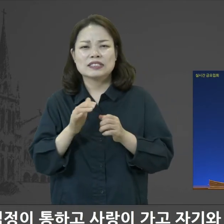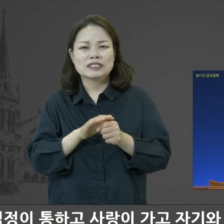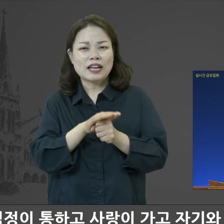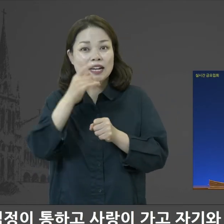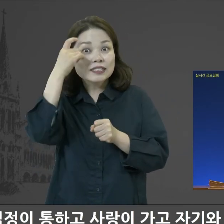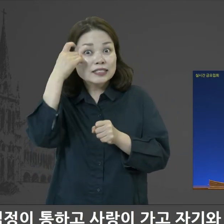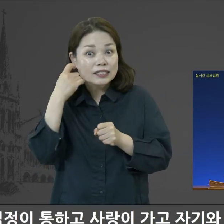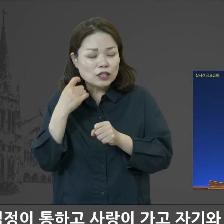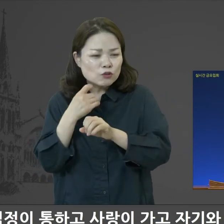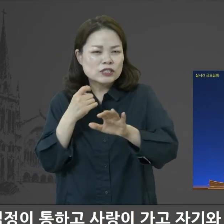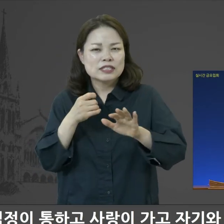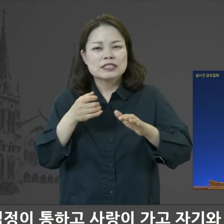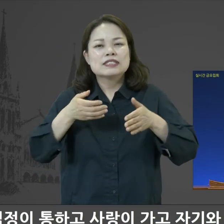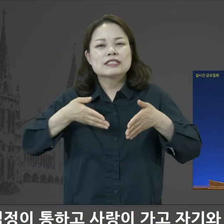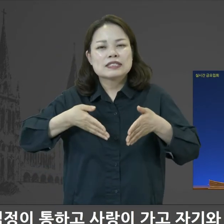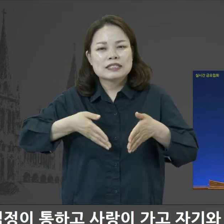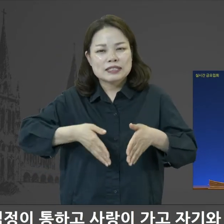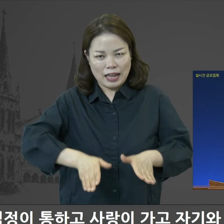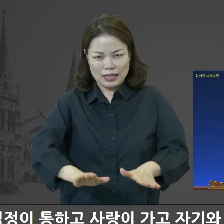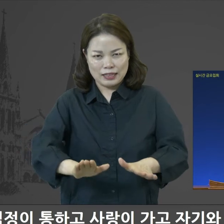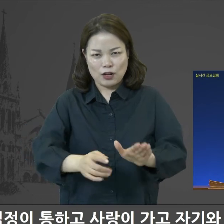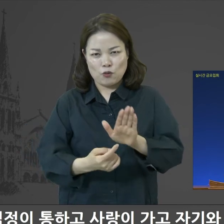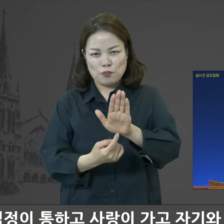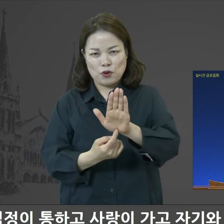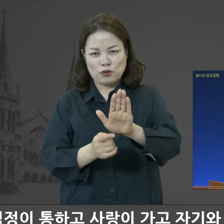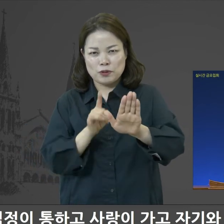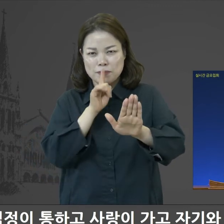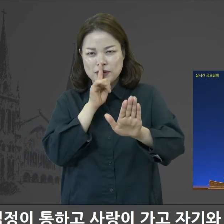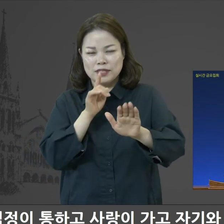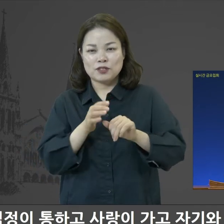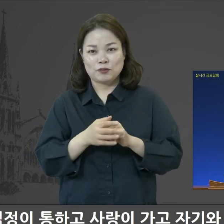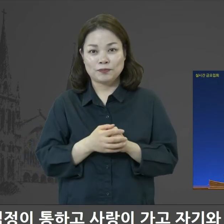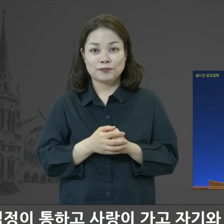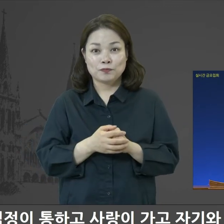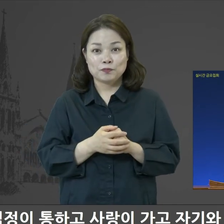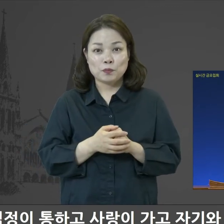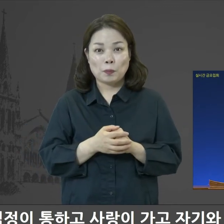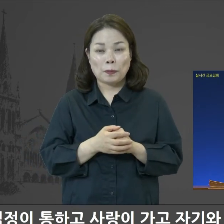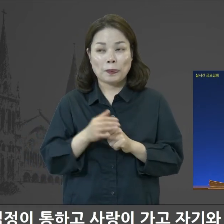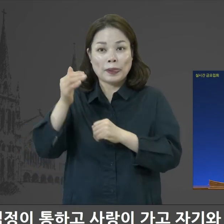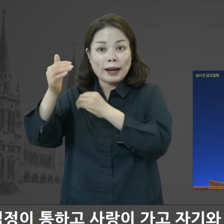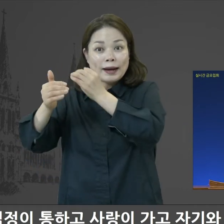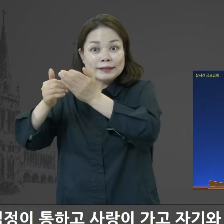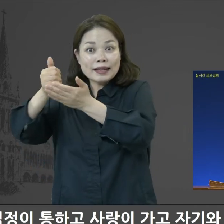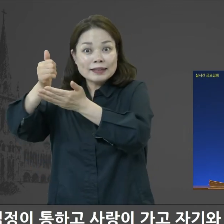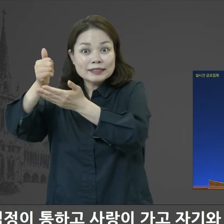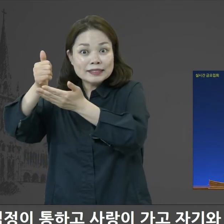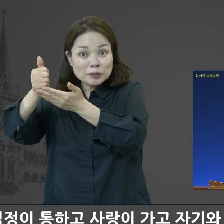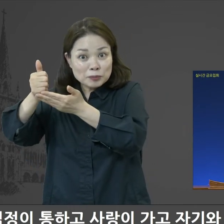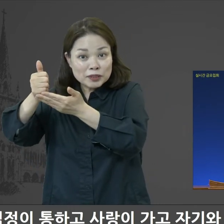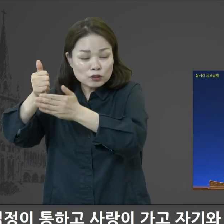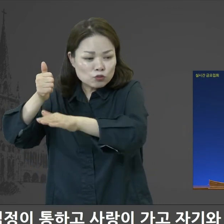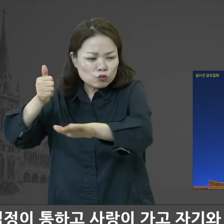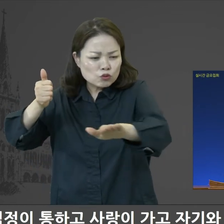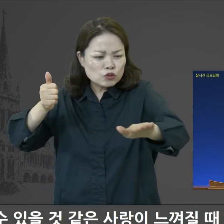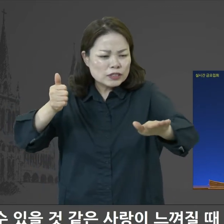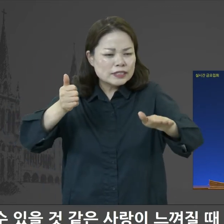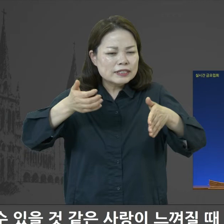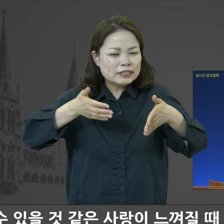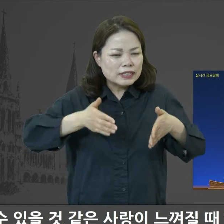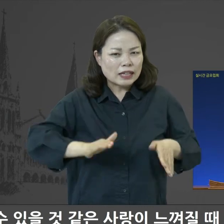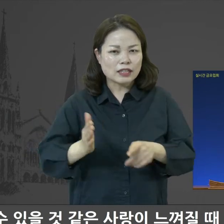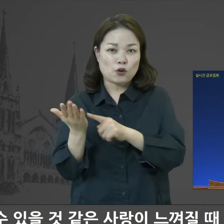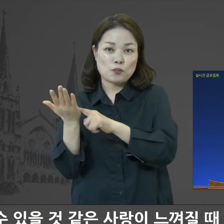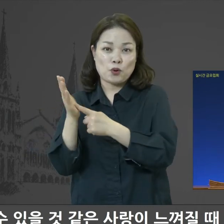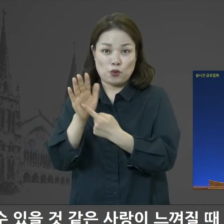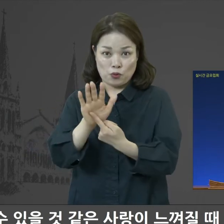때 우리는 낳았다 이렇게 표현하지 않습니까? 근데 그 하나님이 우리를 낳았다라고 표현하는